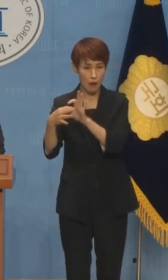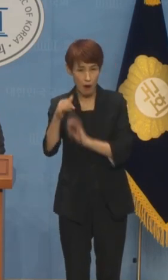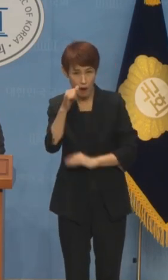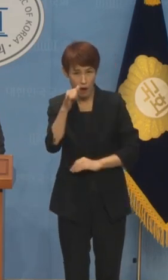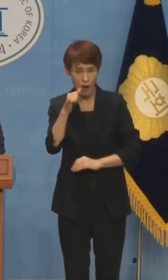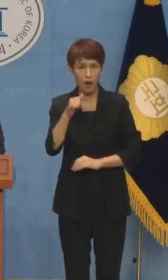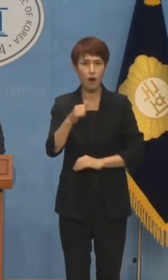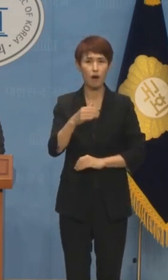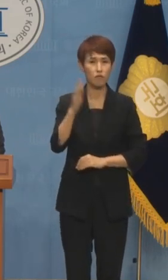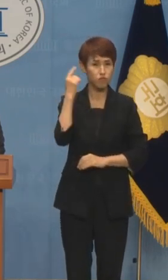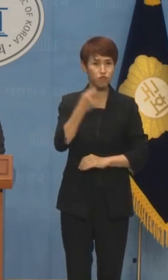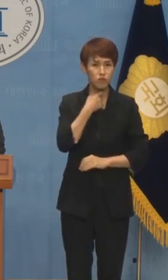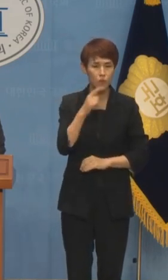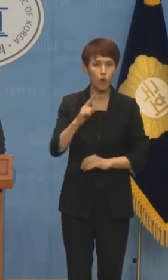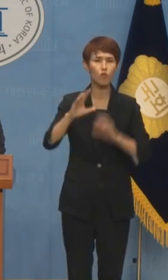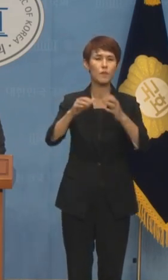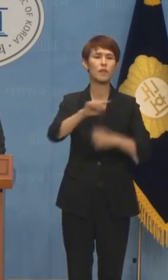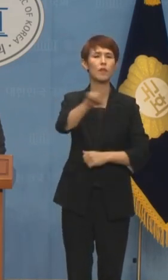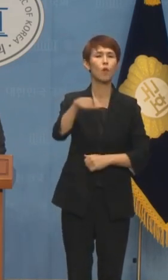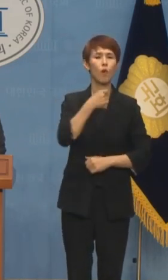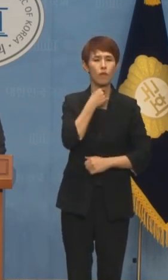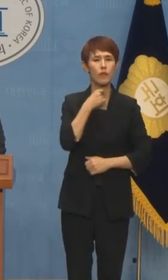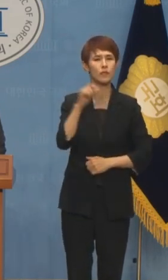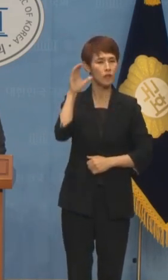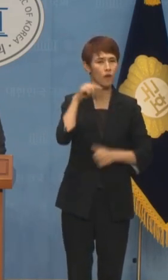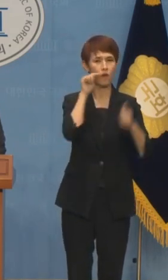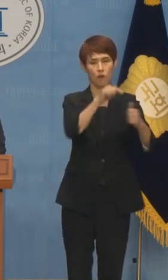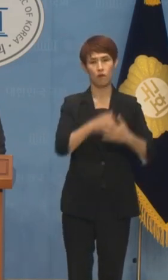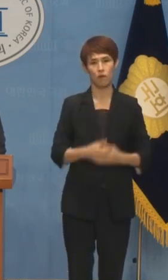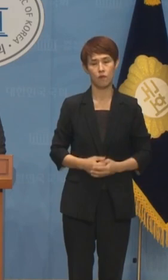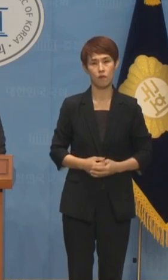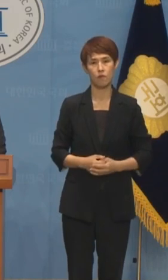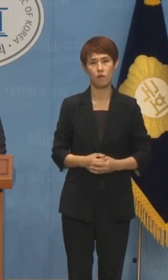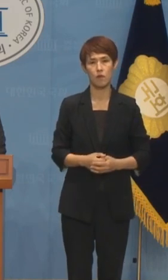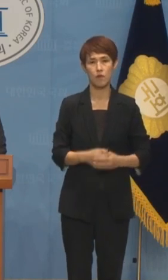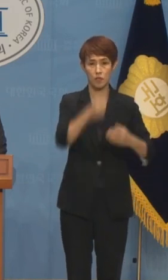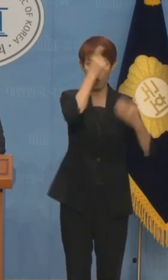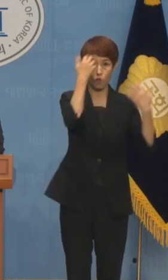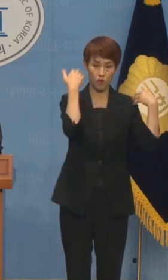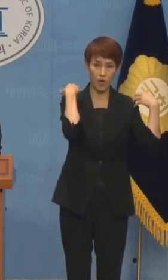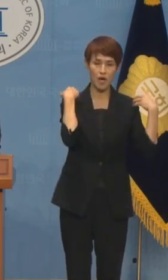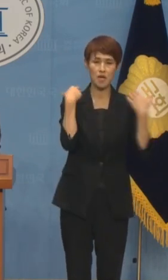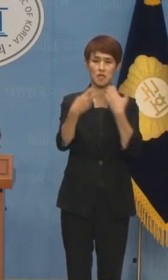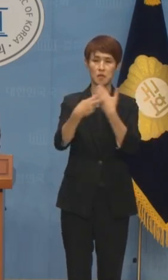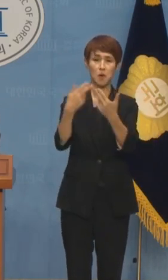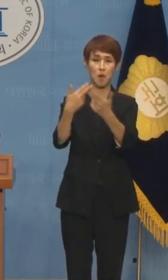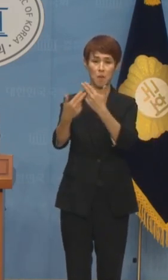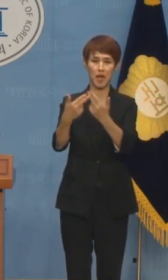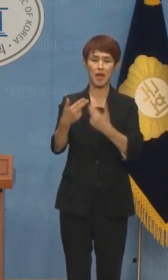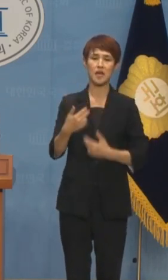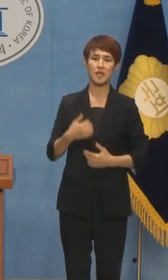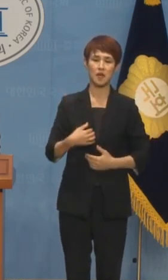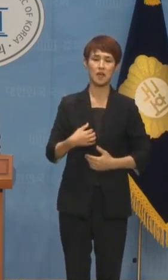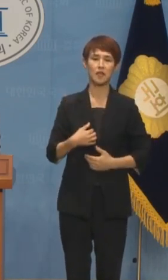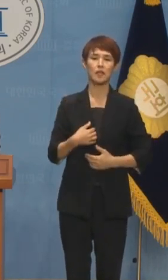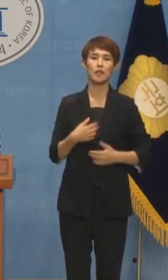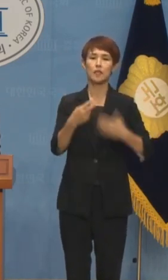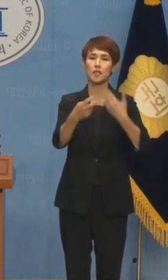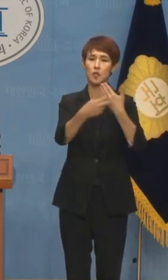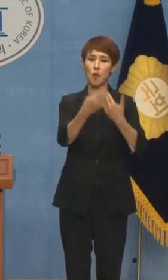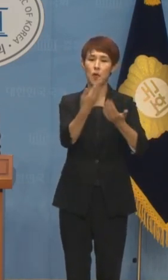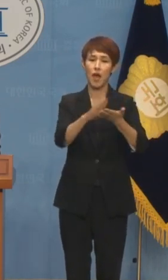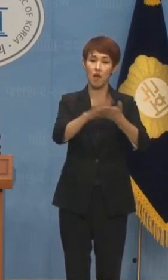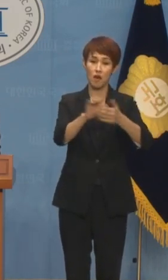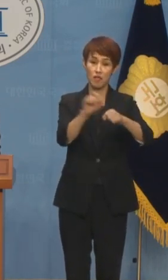국민의 목소리입니다. 정부가 또다시 의협을 향해 의료개혁 특유의 자리를 비워두었다며